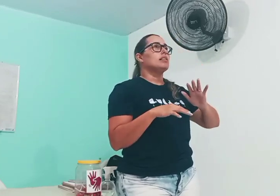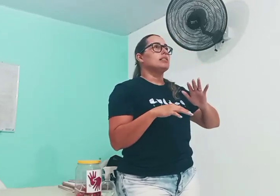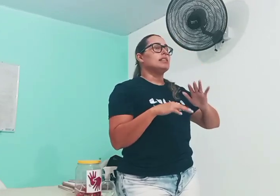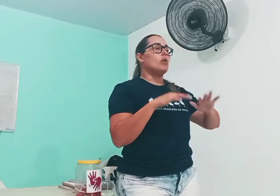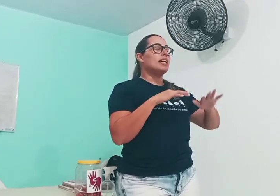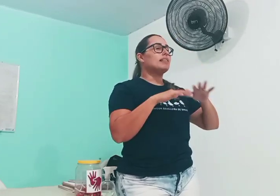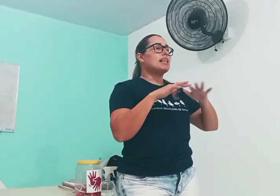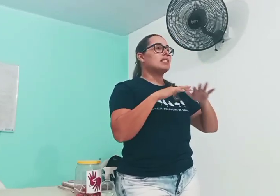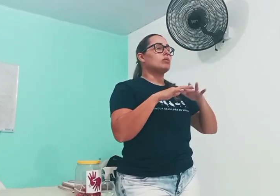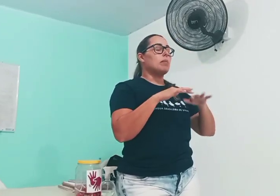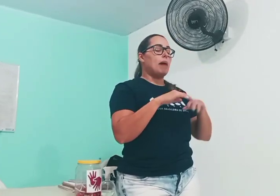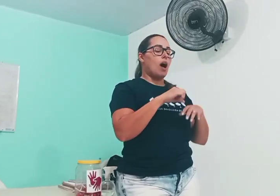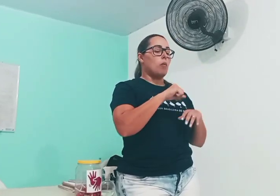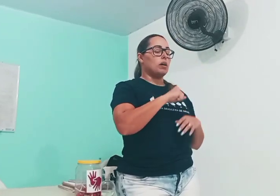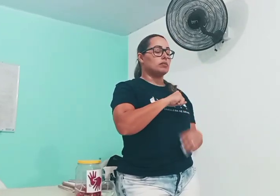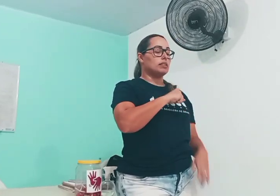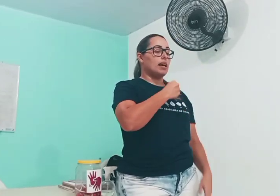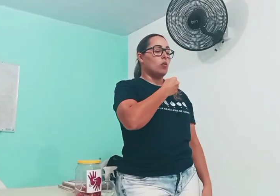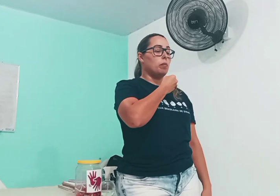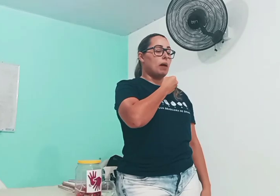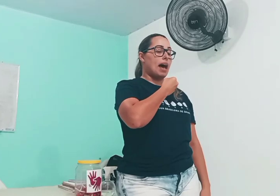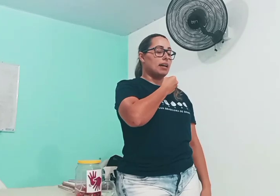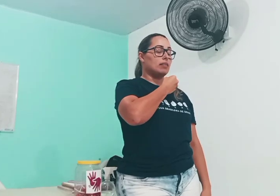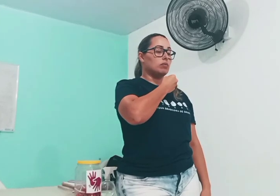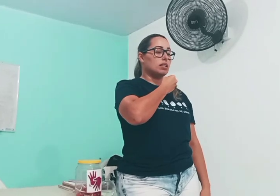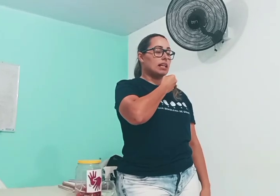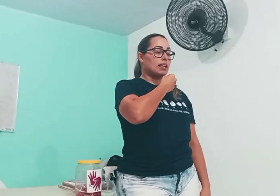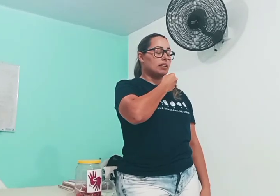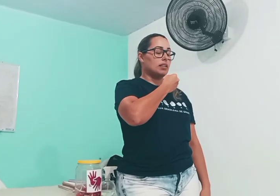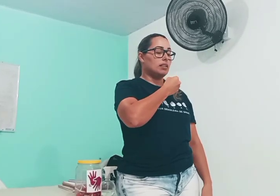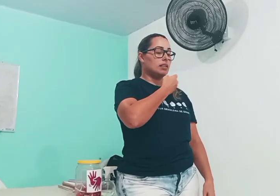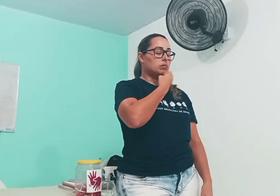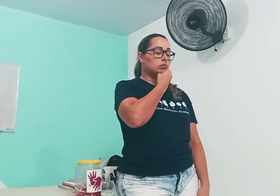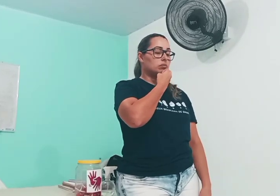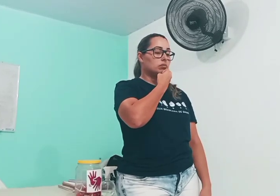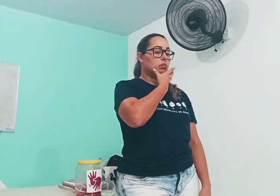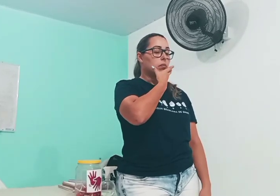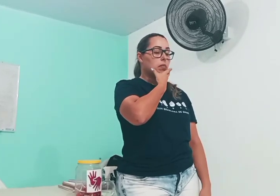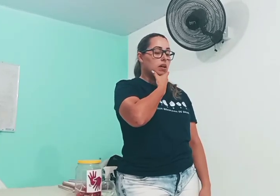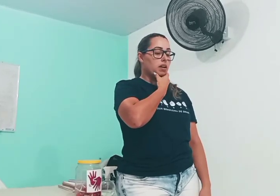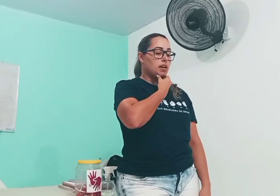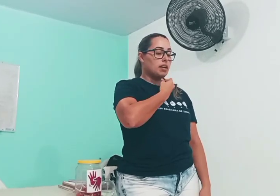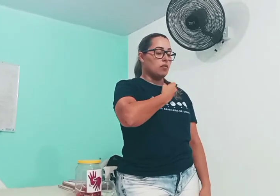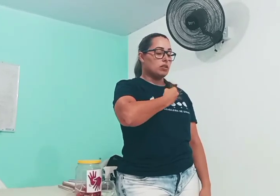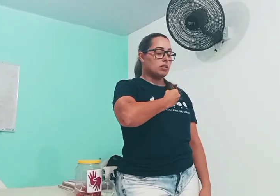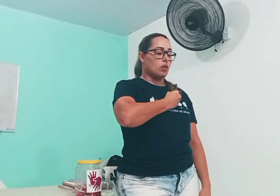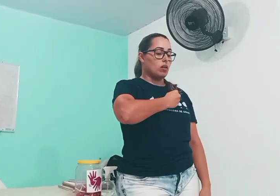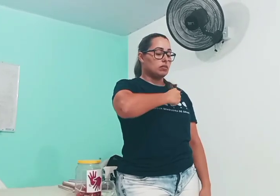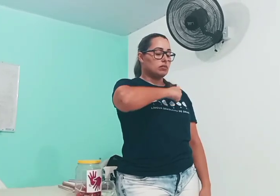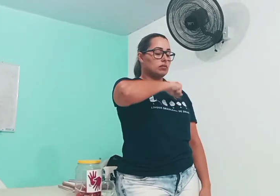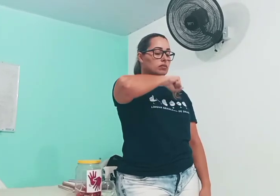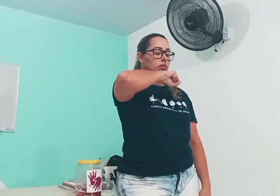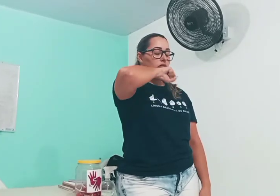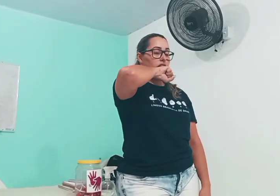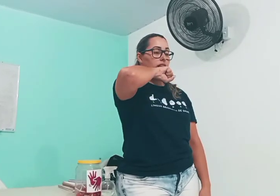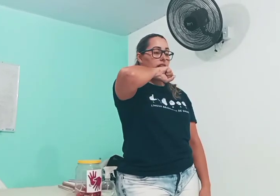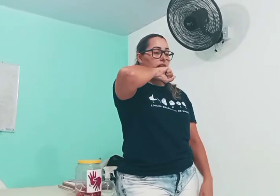da orientação da palma, né? O pai, você está aqui, né? E você, vira.